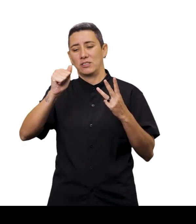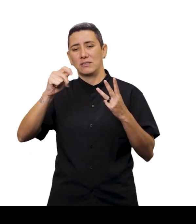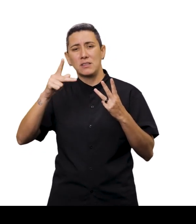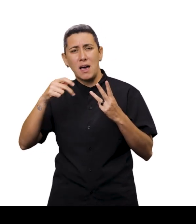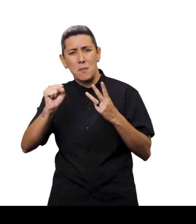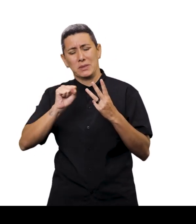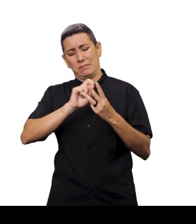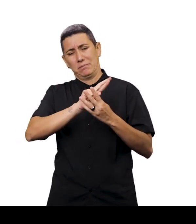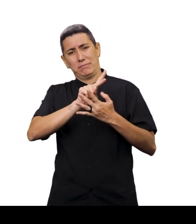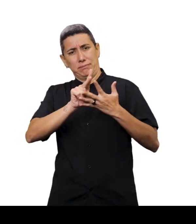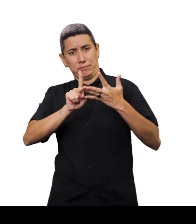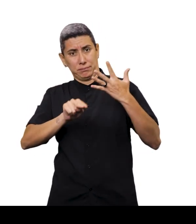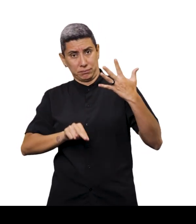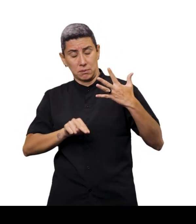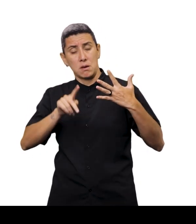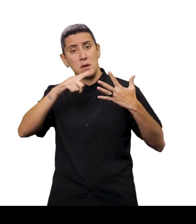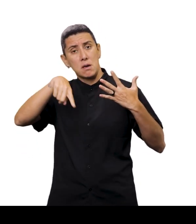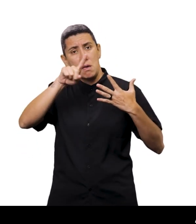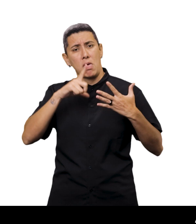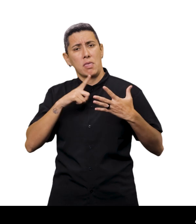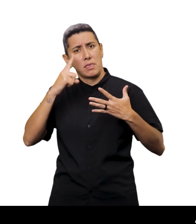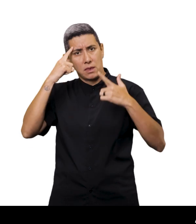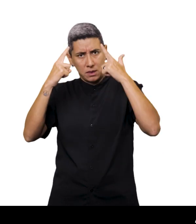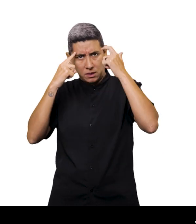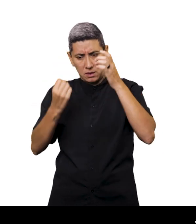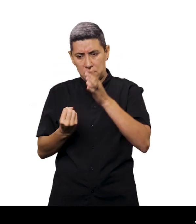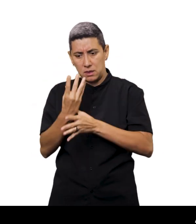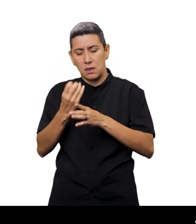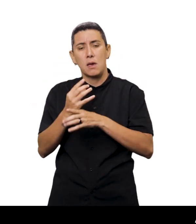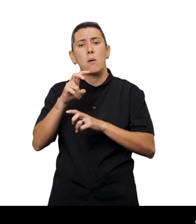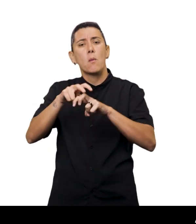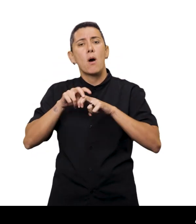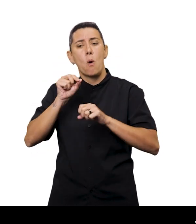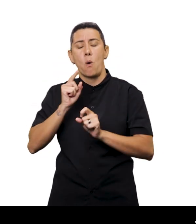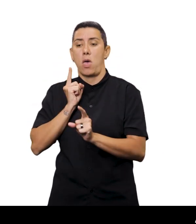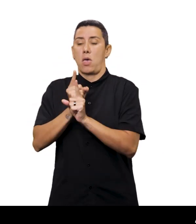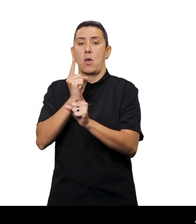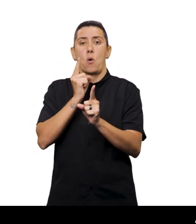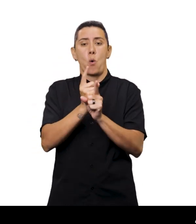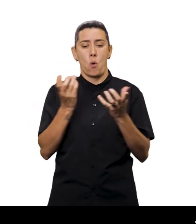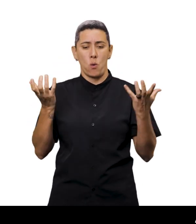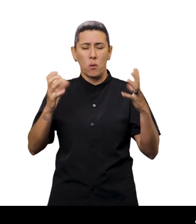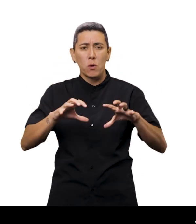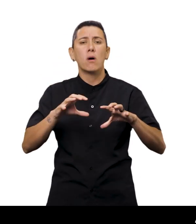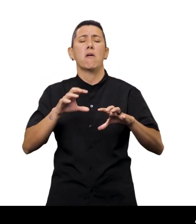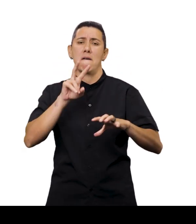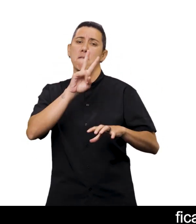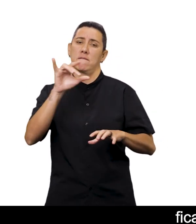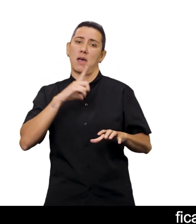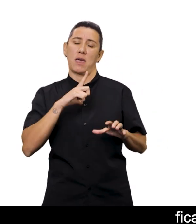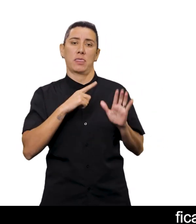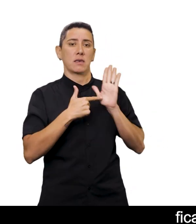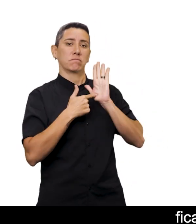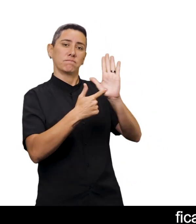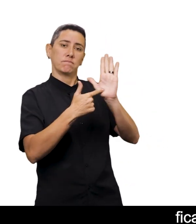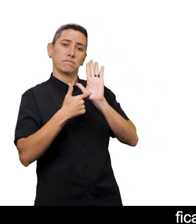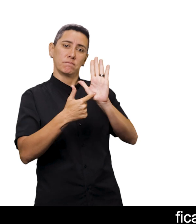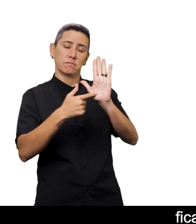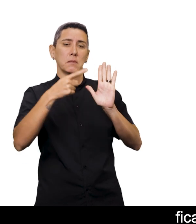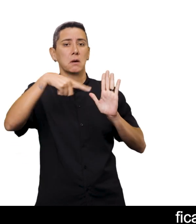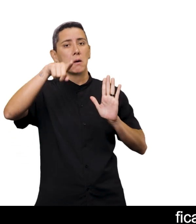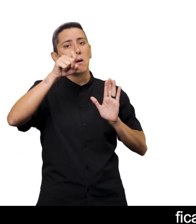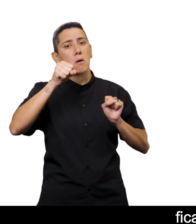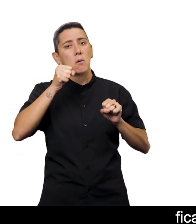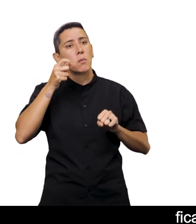Arte Sapas e Fudida Silk. Algumas das criações realizadas nesses encontros ficarão expostas